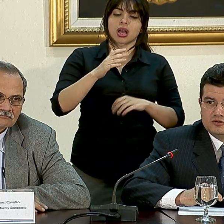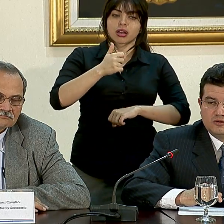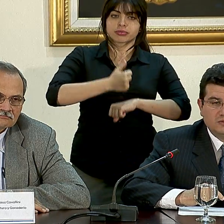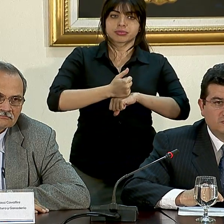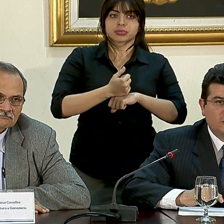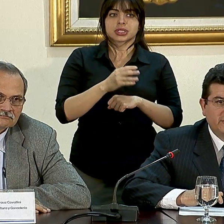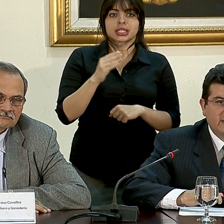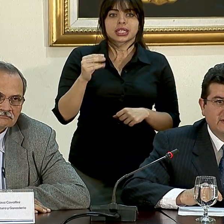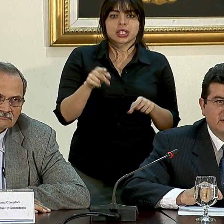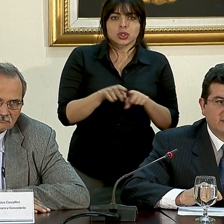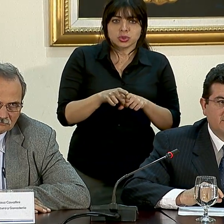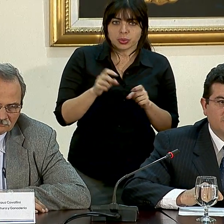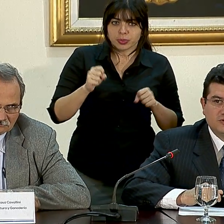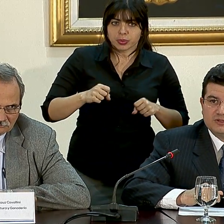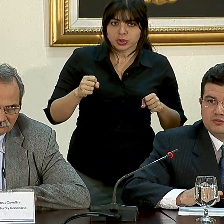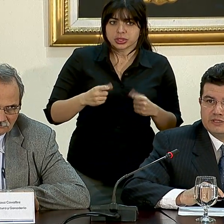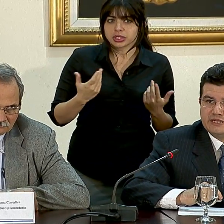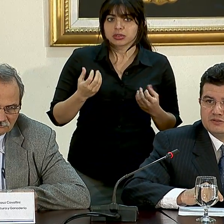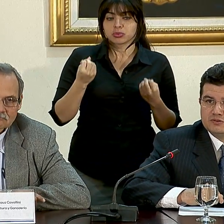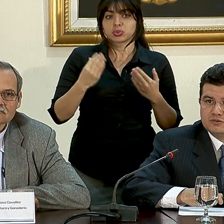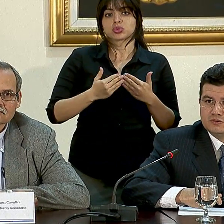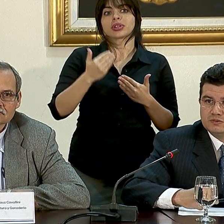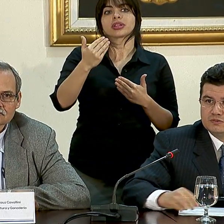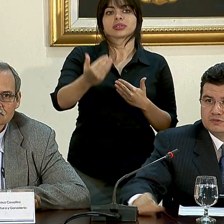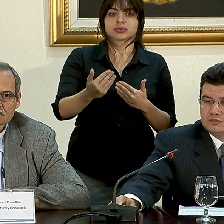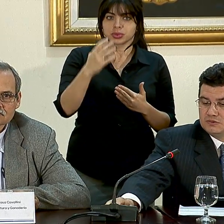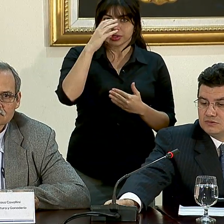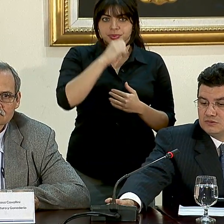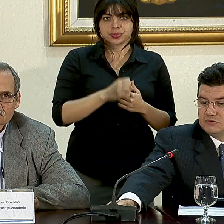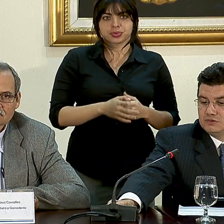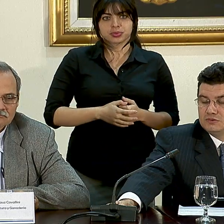e incluso podría ser que mucho después de eso.